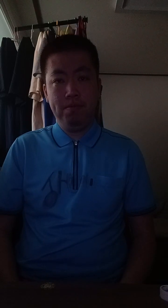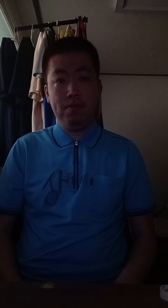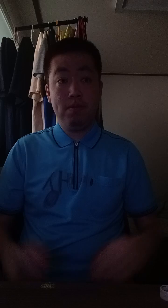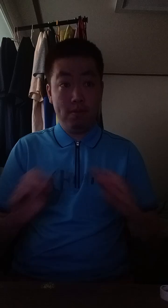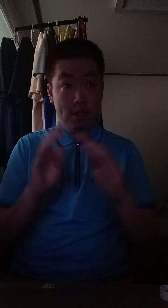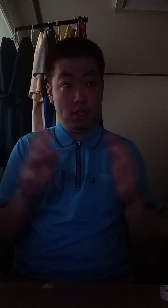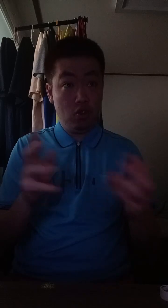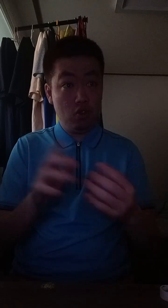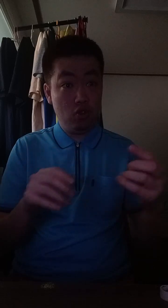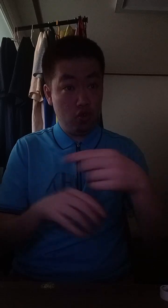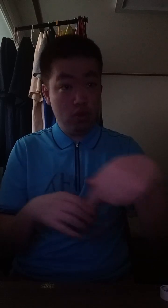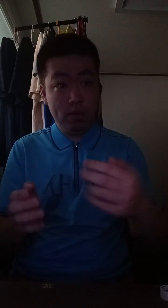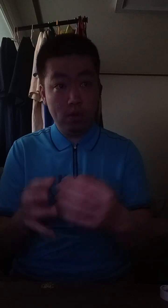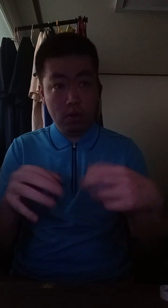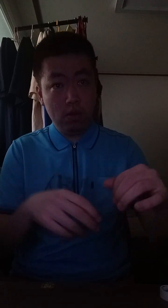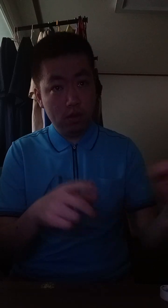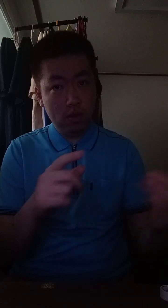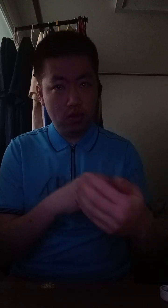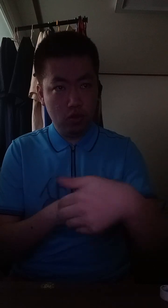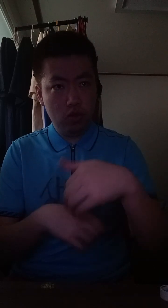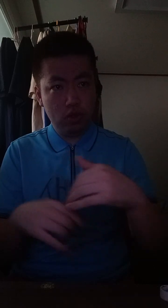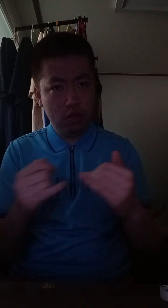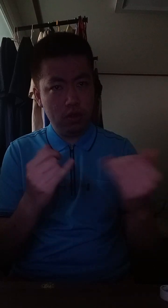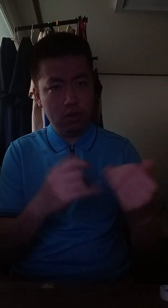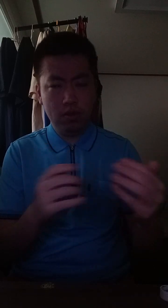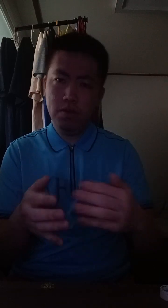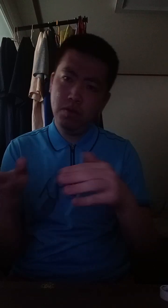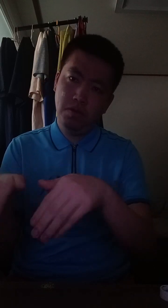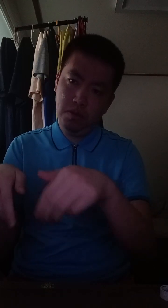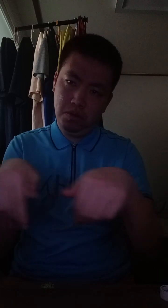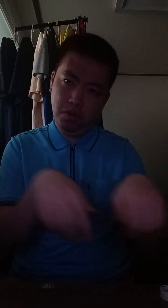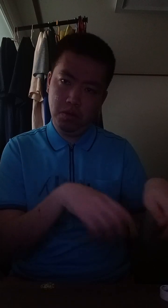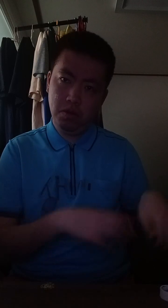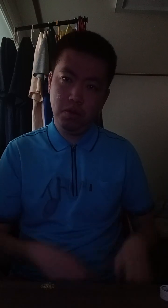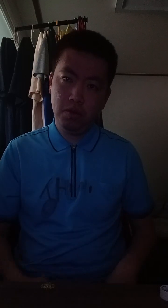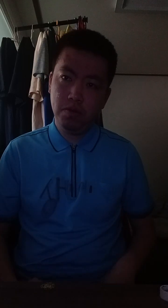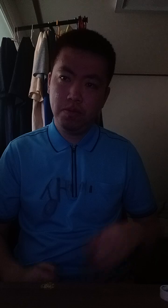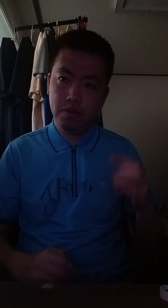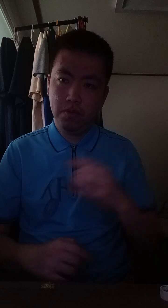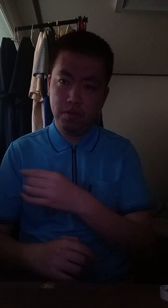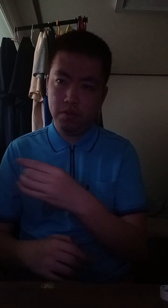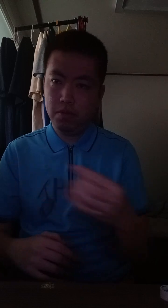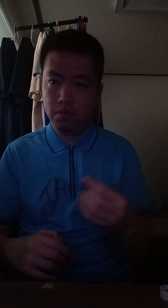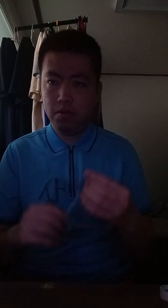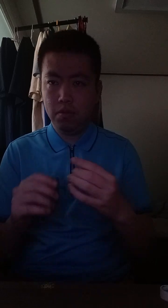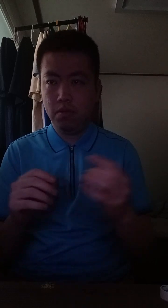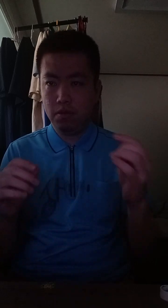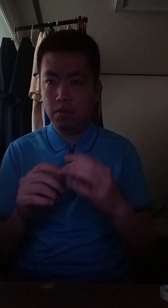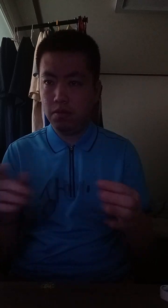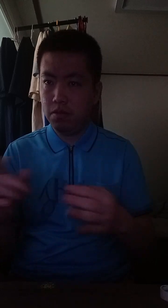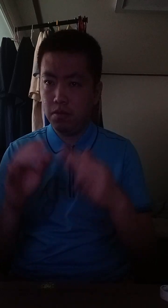119 구조대원의 도움으로 지하철 안에 있던 승객이 아래로 내려옵니다. 전동차가 선로 한가운데 멈춰버렸기